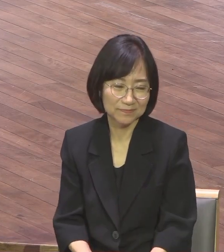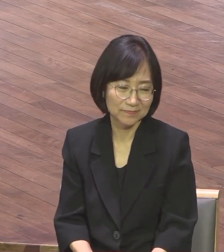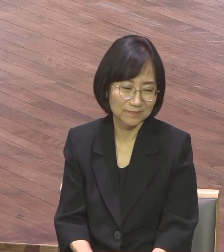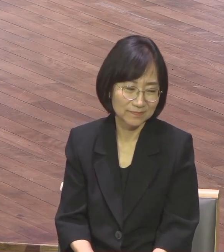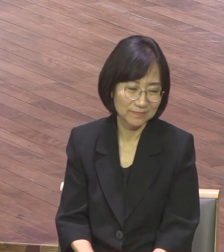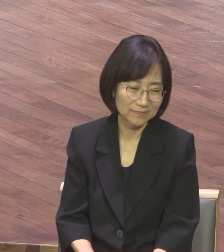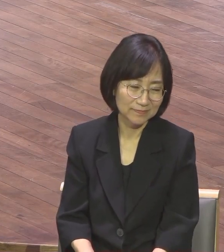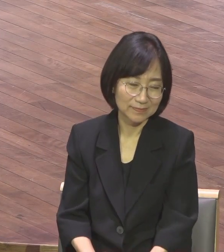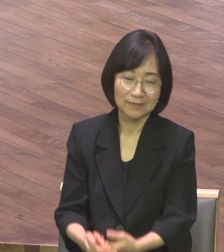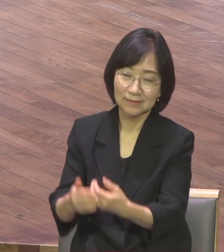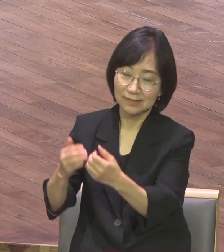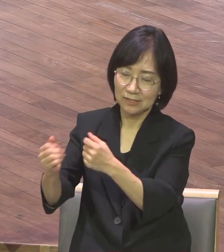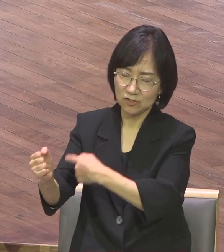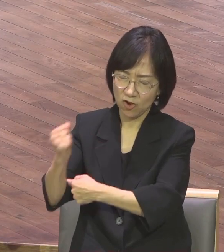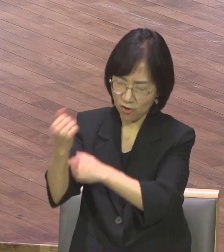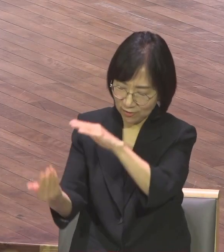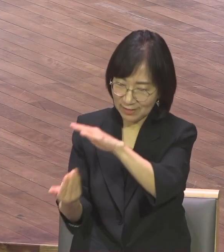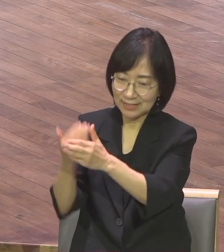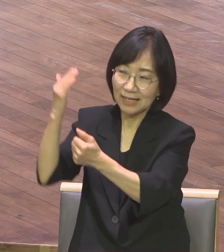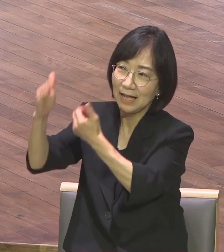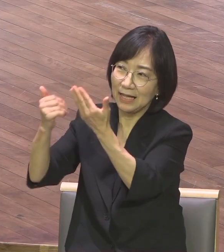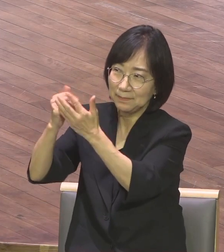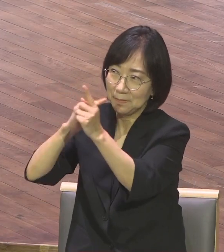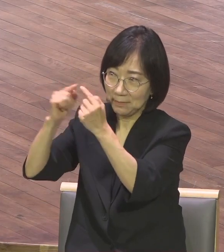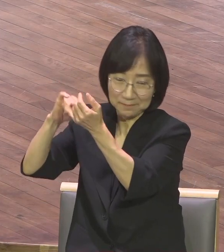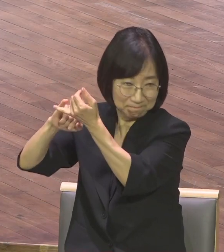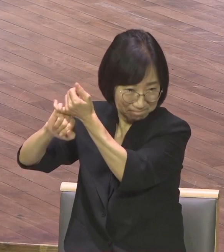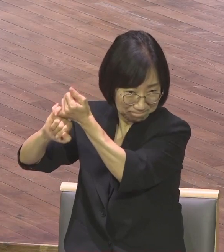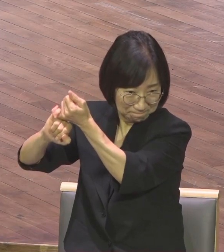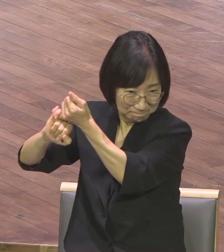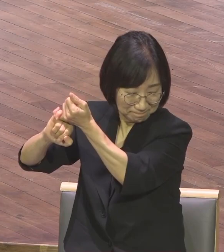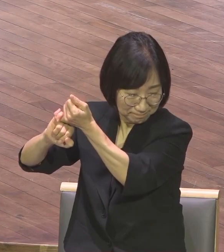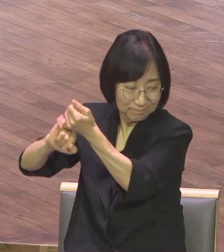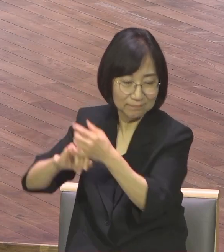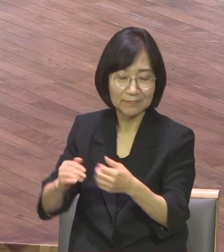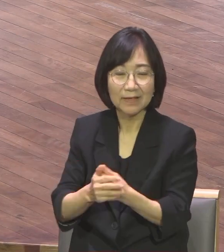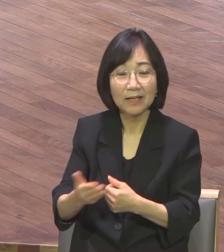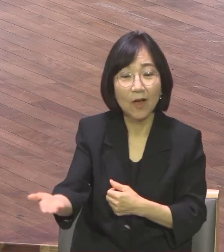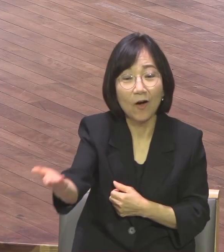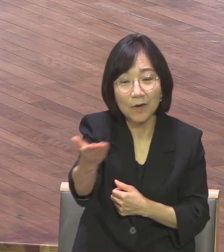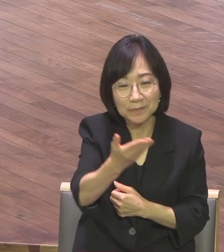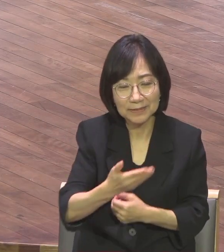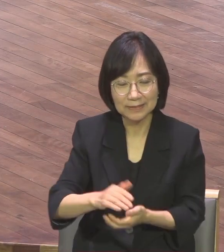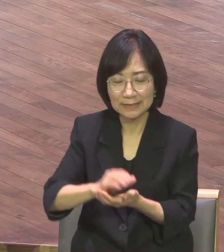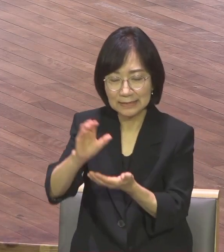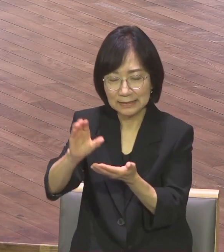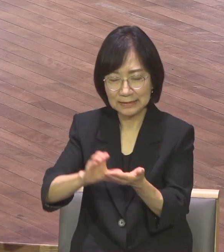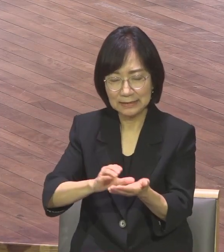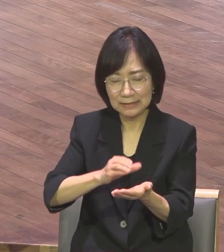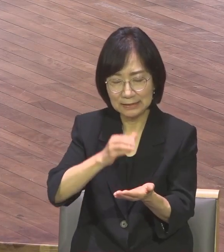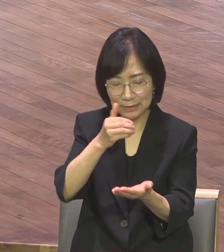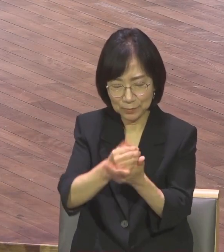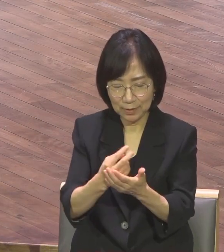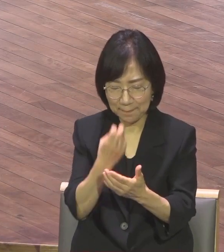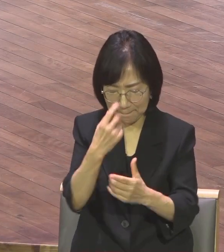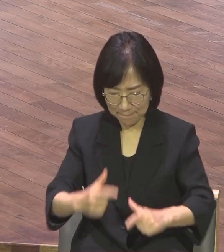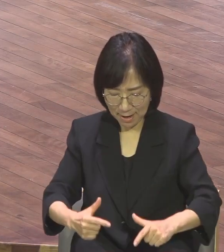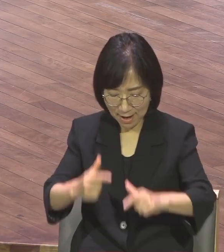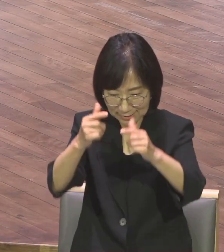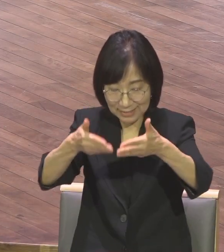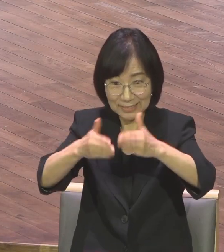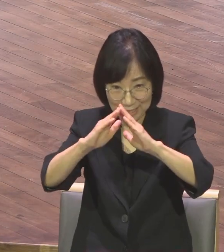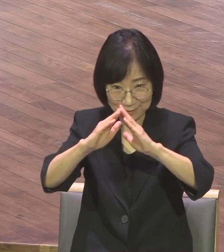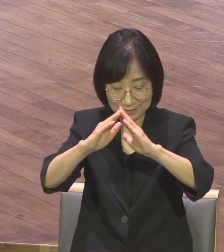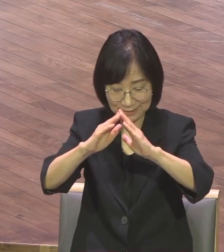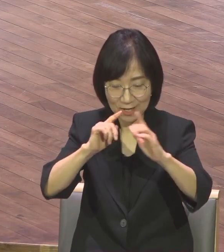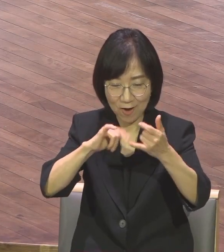전능자 하나님의 말씀이에요. 영계 모든 성도들 그리스도의 절대 망대를 세우는 언약적 도전을 통해서